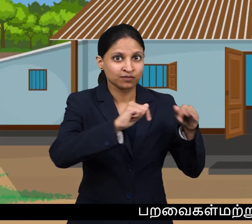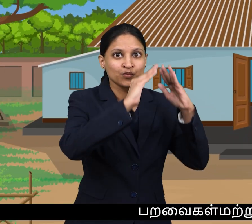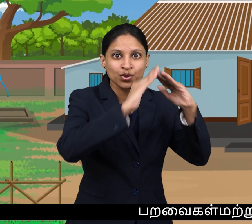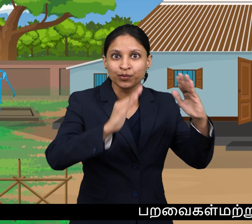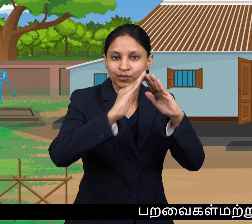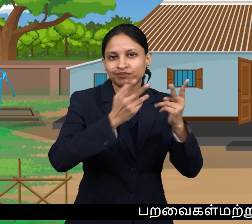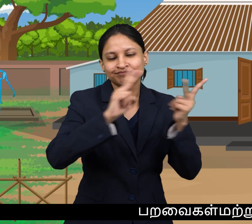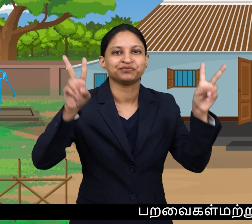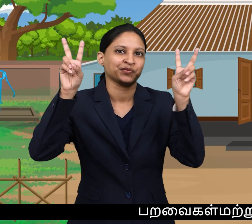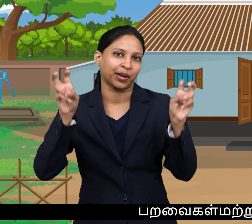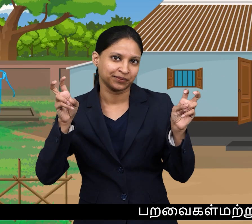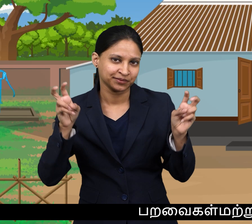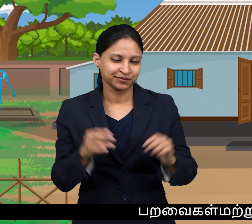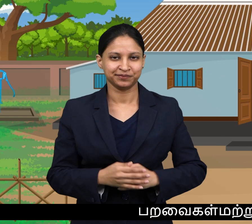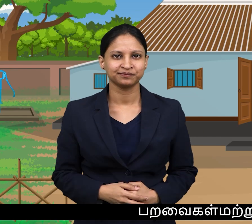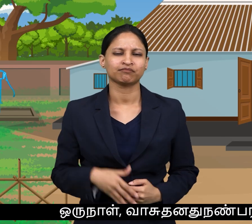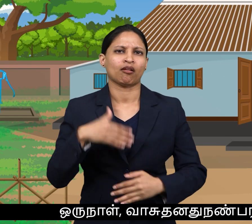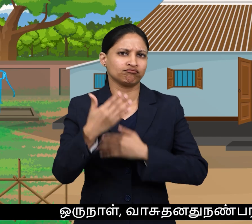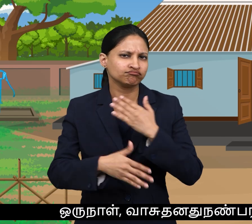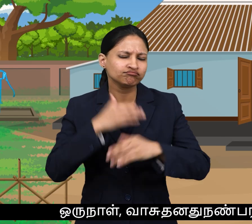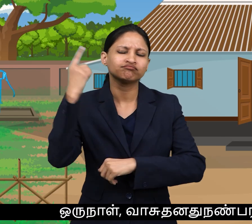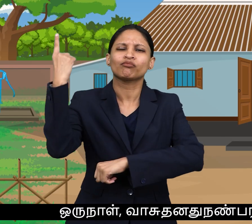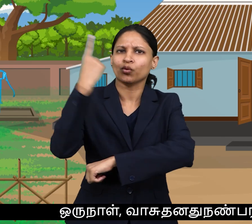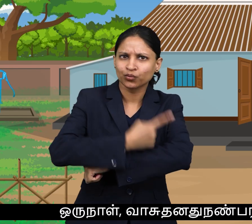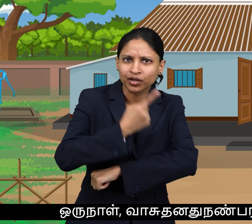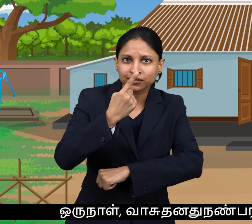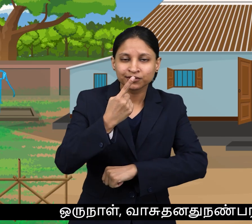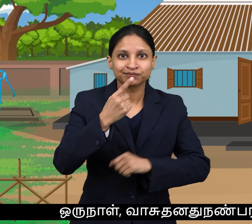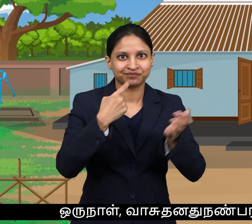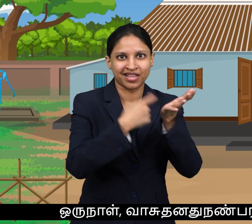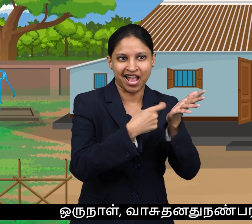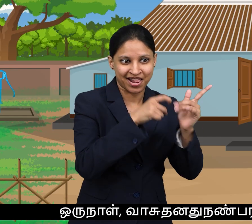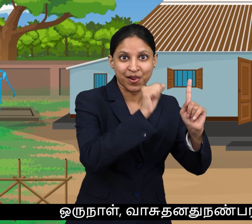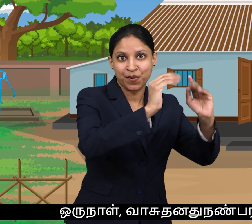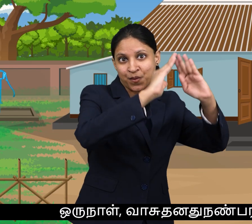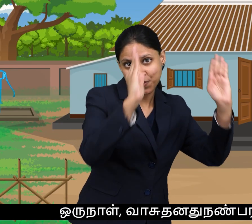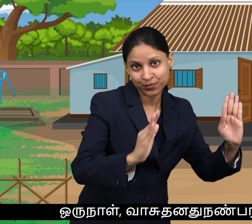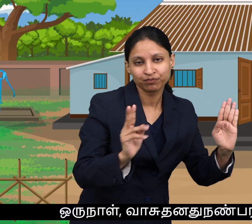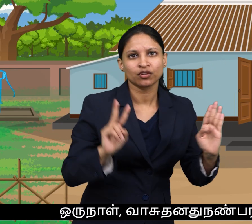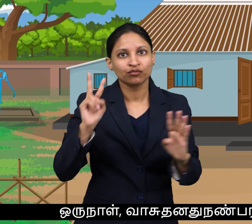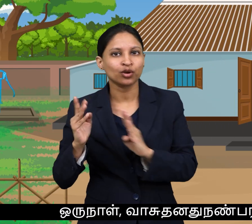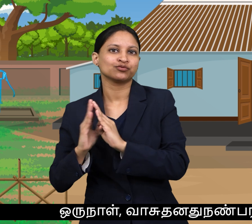பறவைகள் மற்றும் அவற்றின் வீடுகள். ஒரு நாள் வாசு தனது நண்பர் ரங்காவை பார்க்க